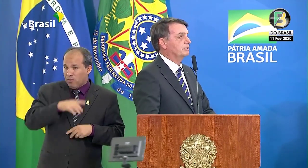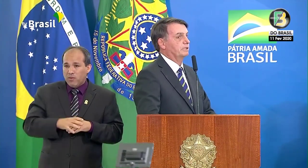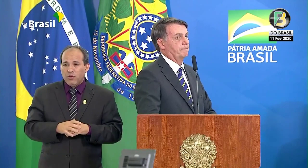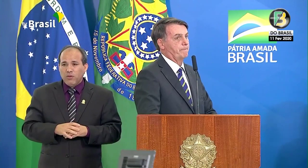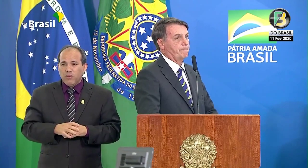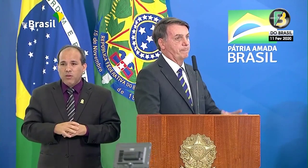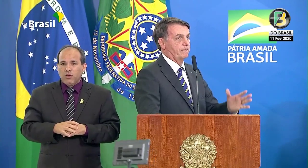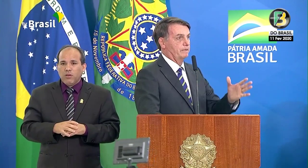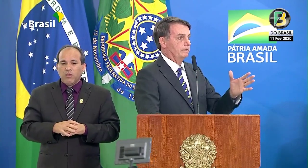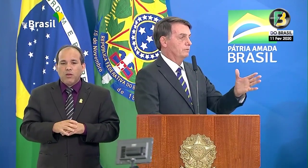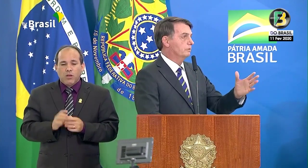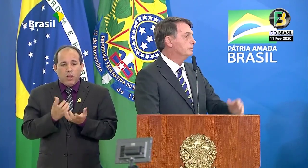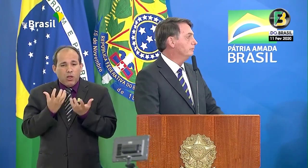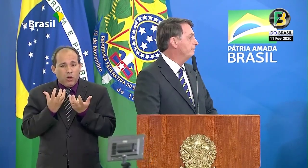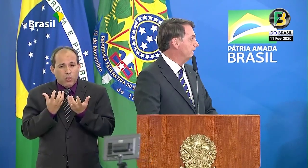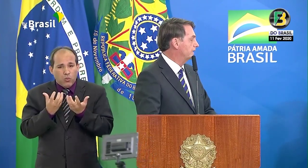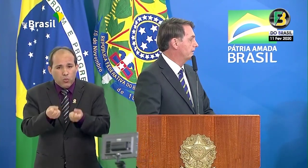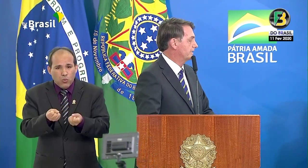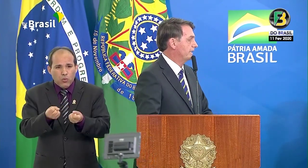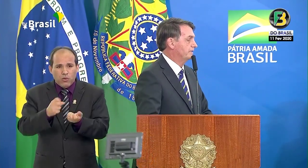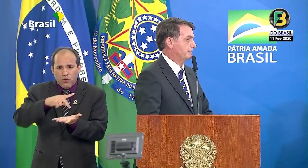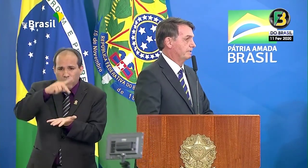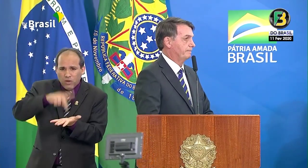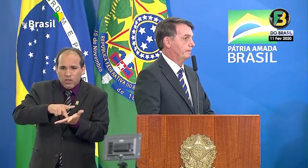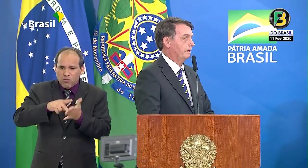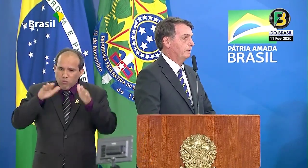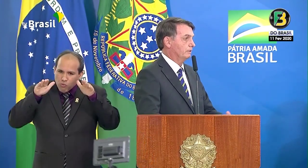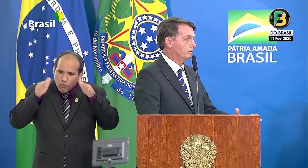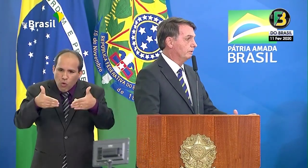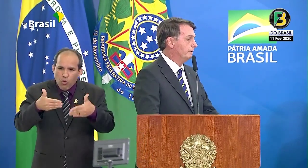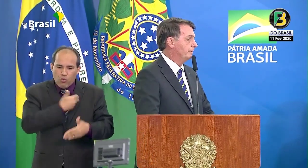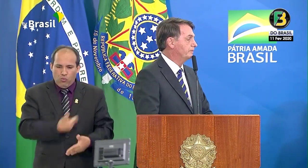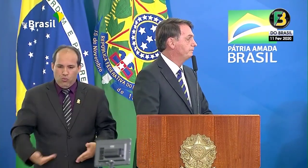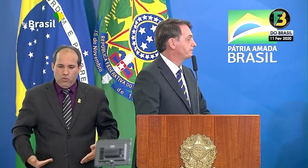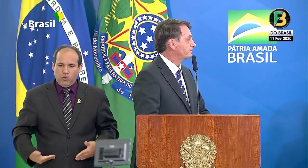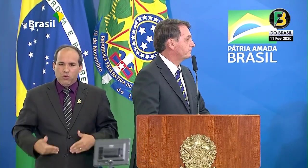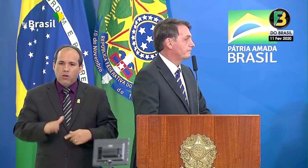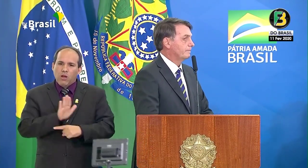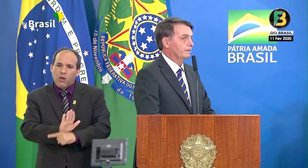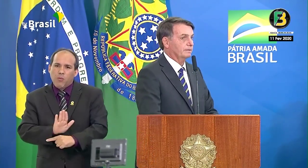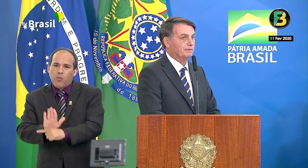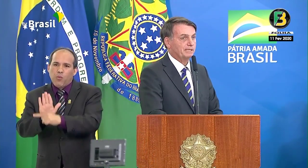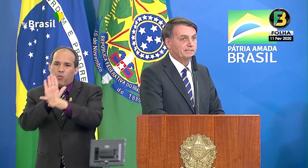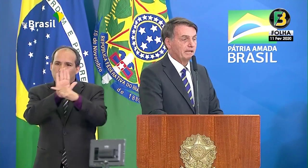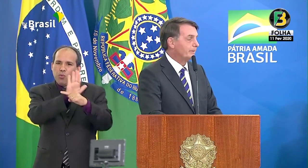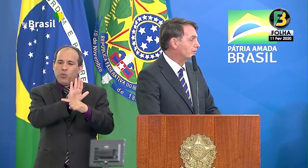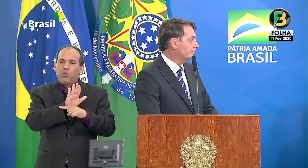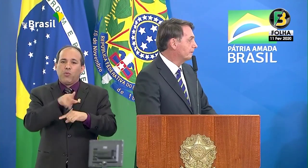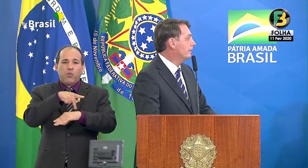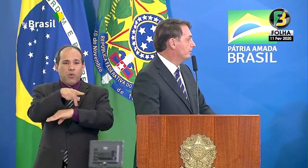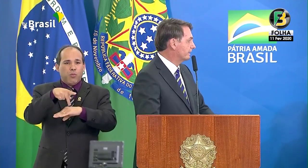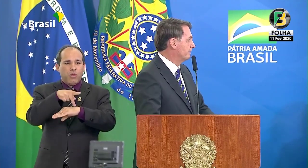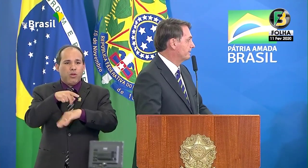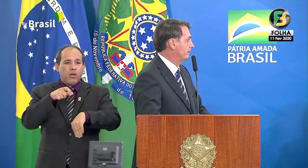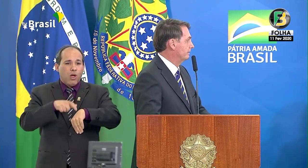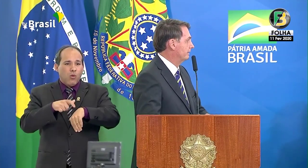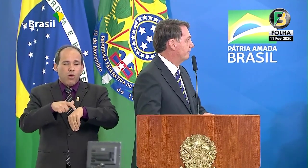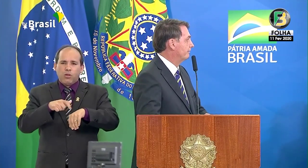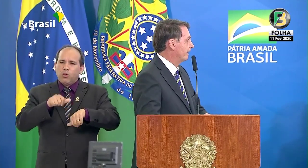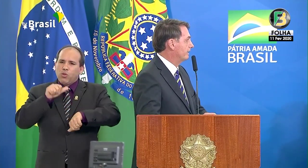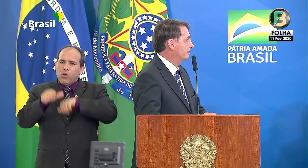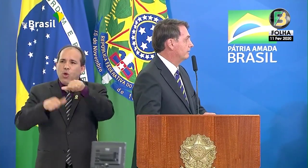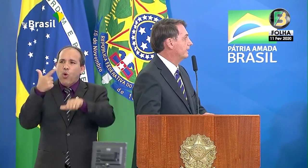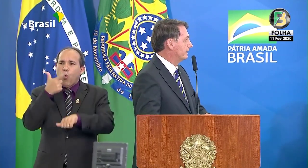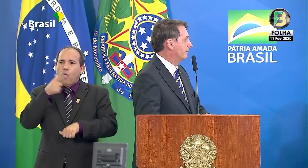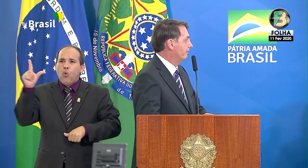deixar-se conduzir como um verdadeiro estadista. No momento, você sai para cumprir uma outra missão